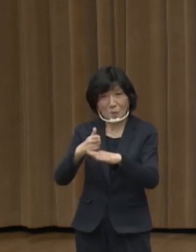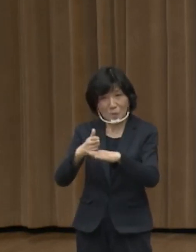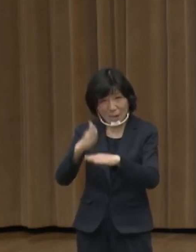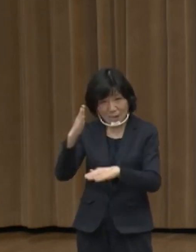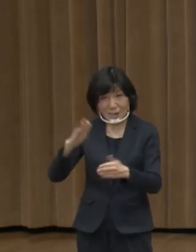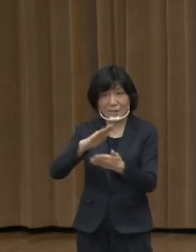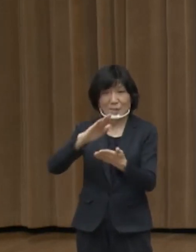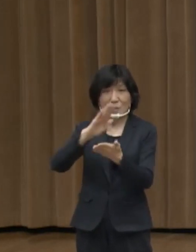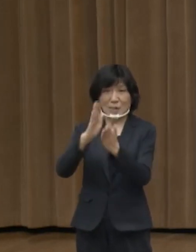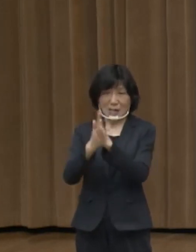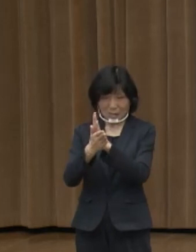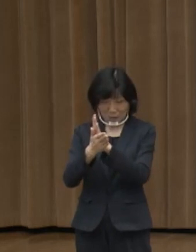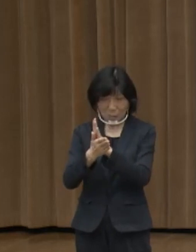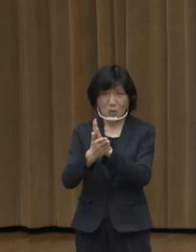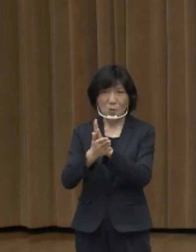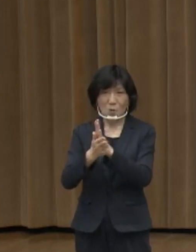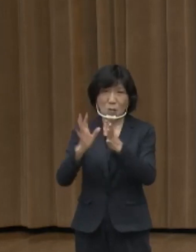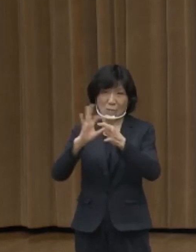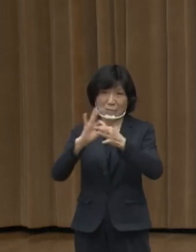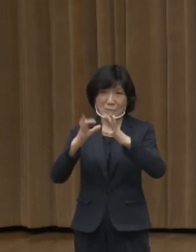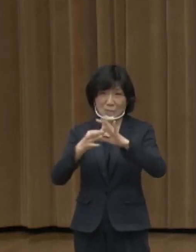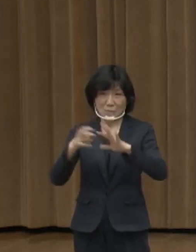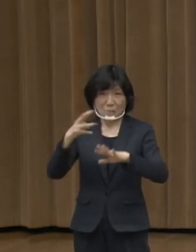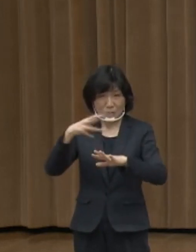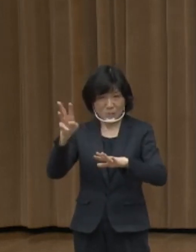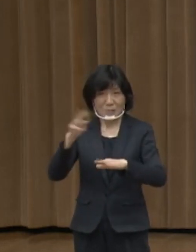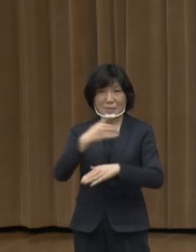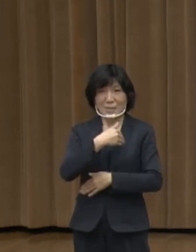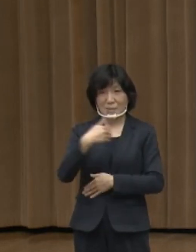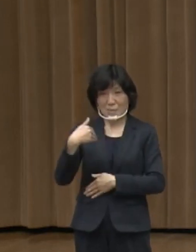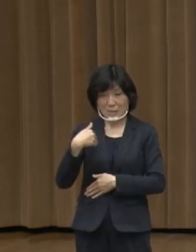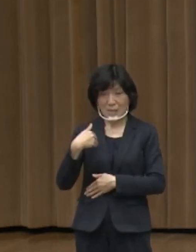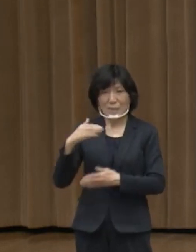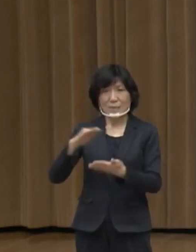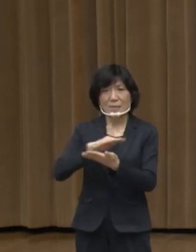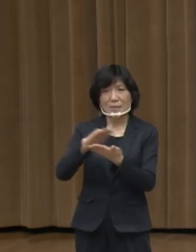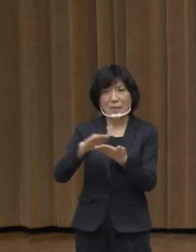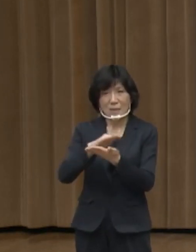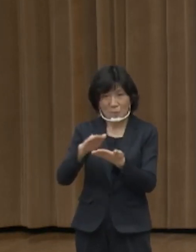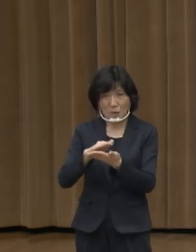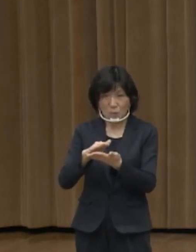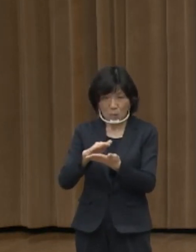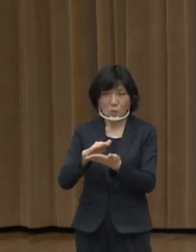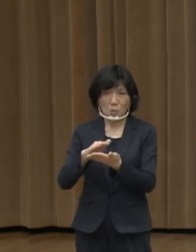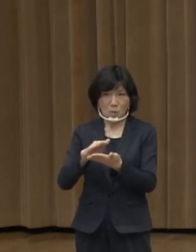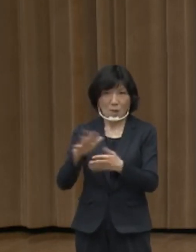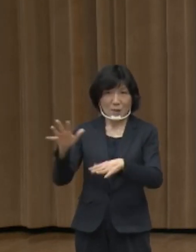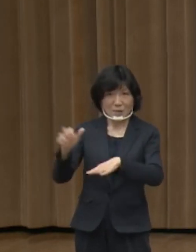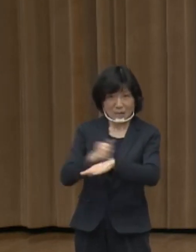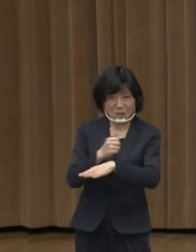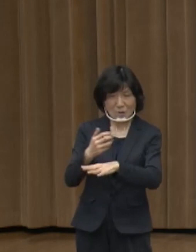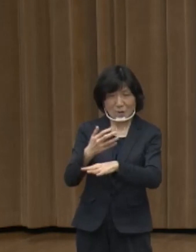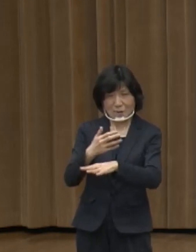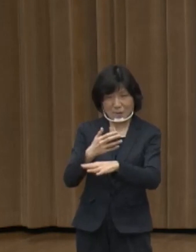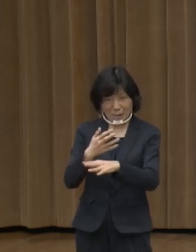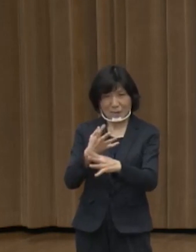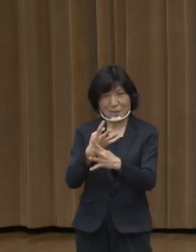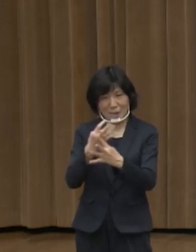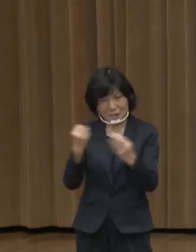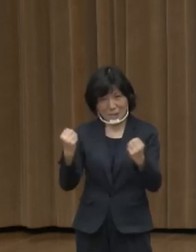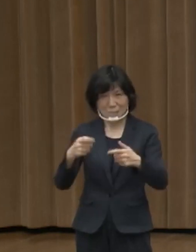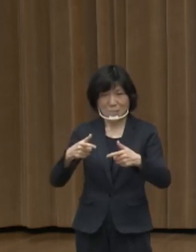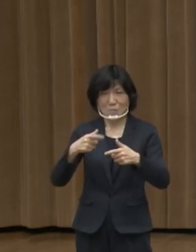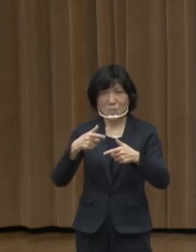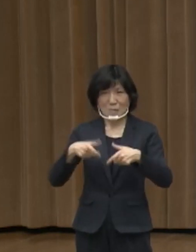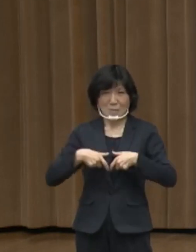県でもこれが開催をされたのみならず、埼玉ゆかりの選手が大活躍をされ、私たちに